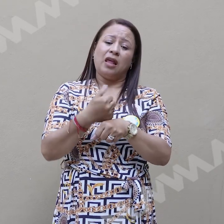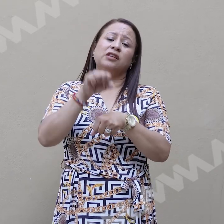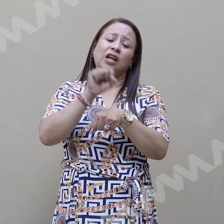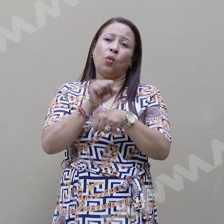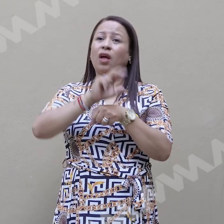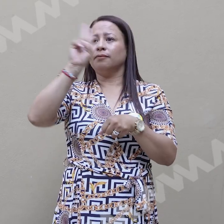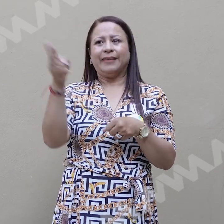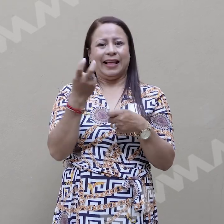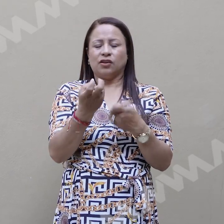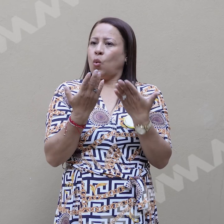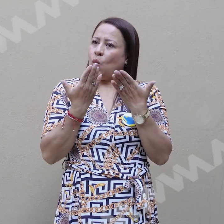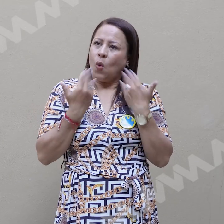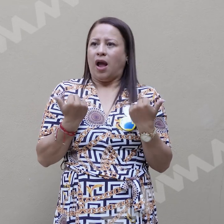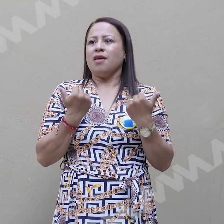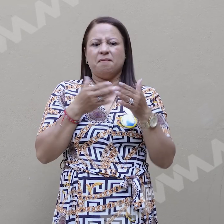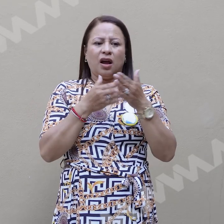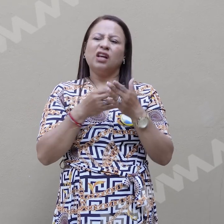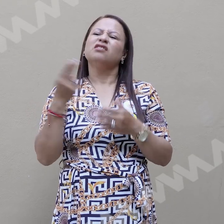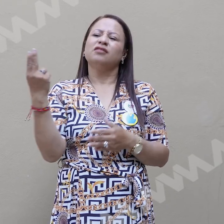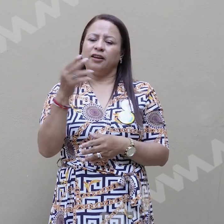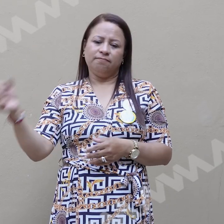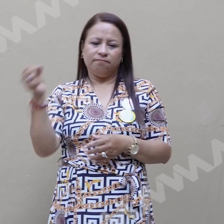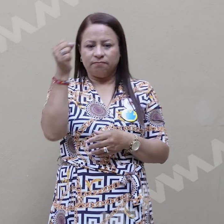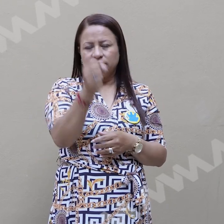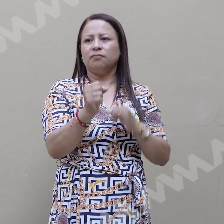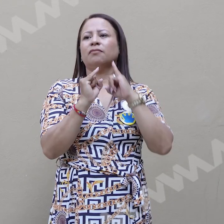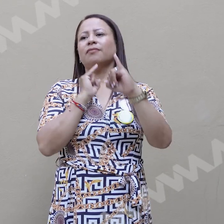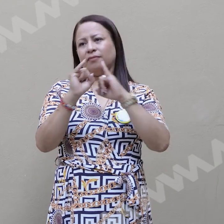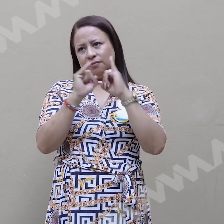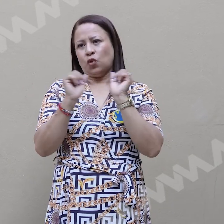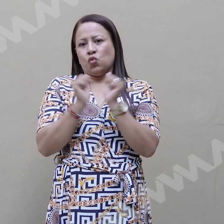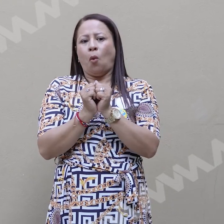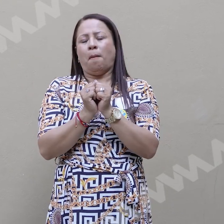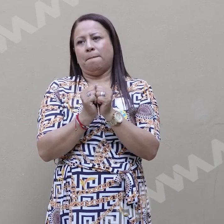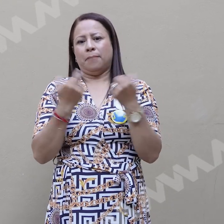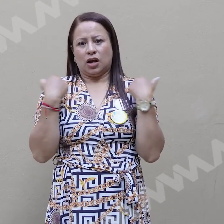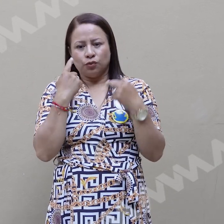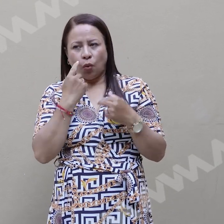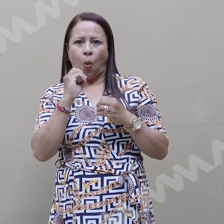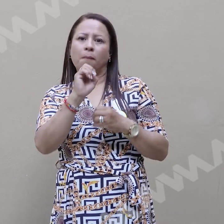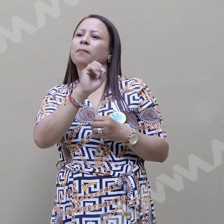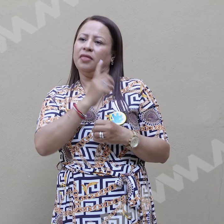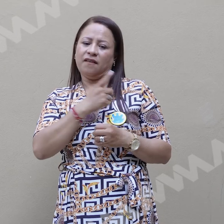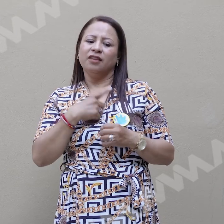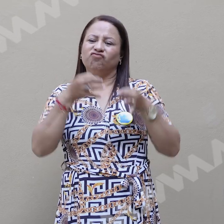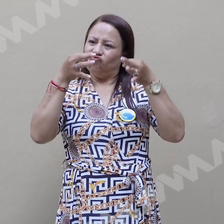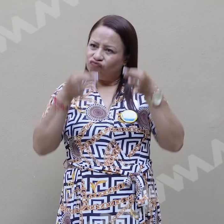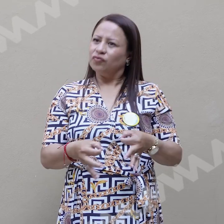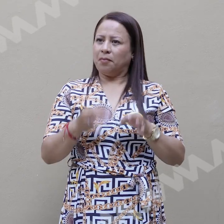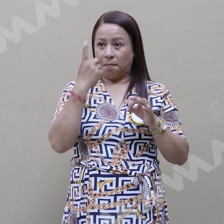no aceptan a los niños sordos a una buena educación, ¿no? Ese es el problema, es la problemática que hay, y porque no